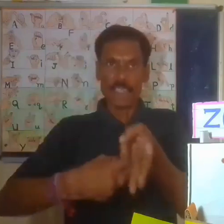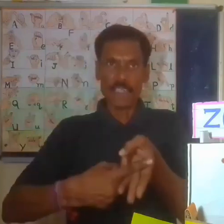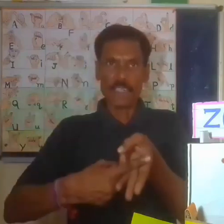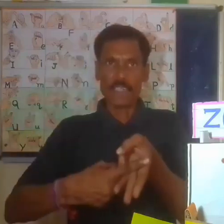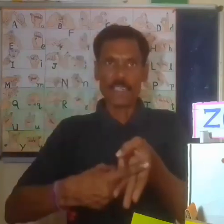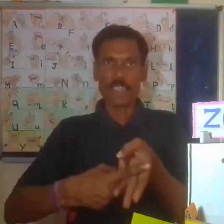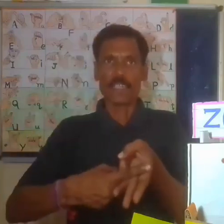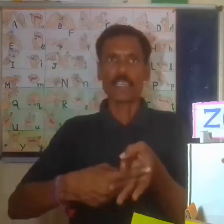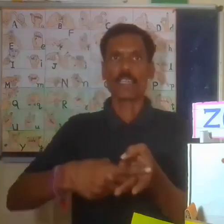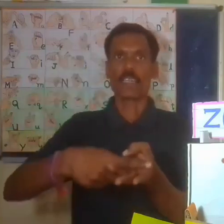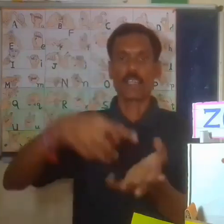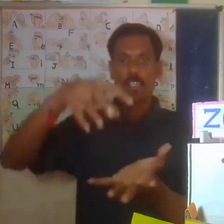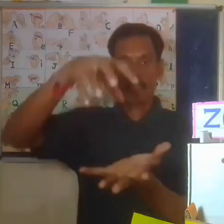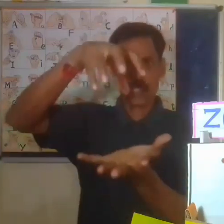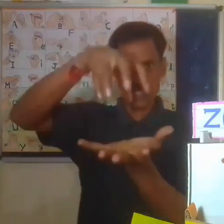ई